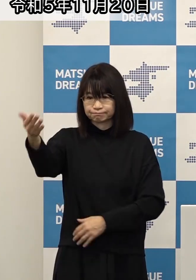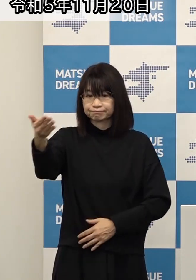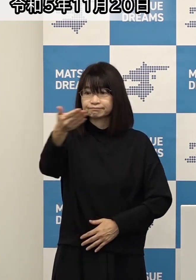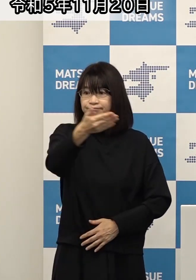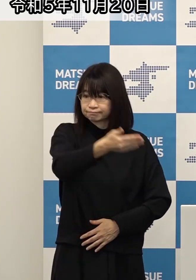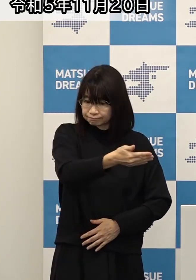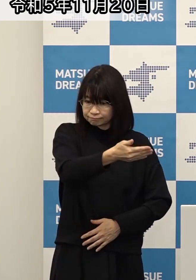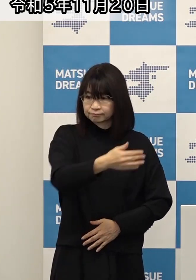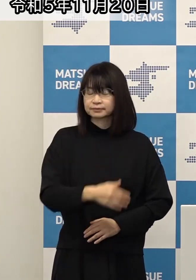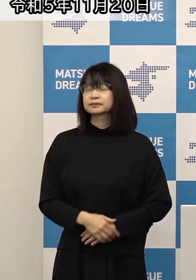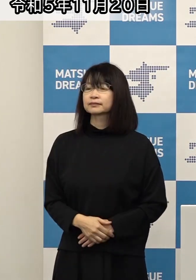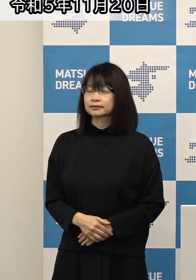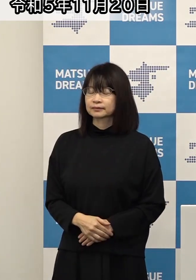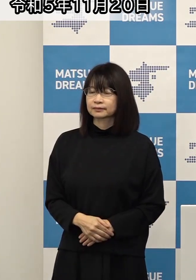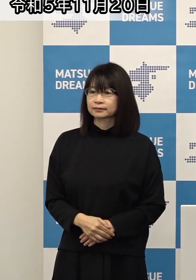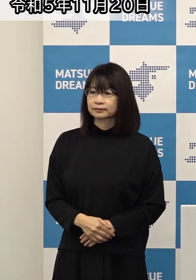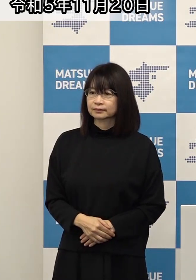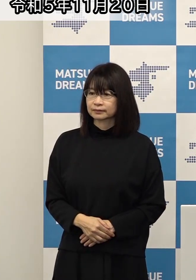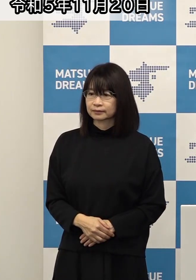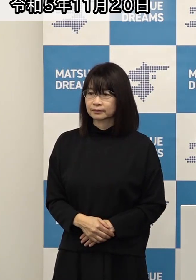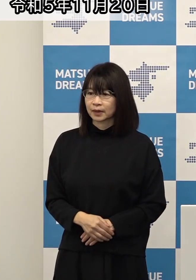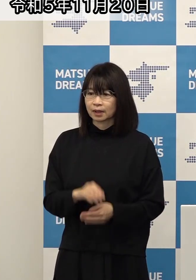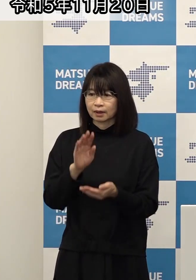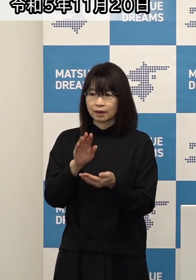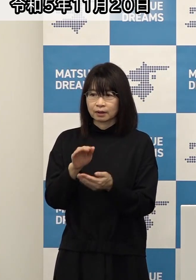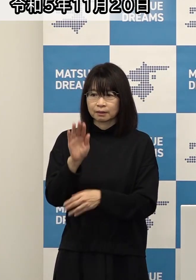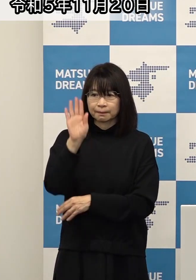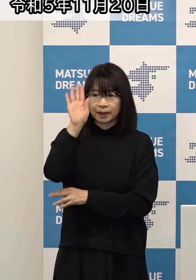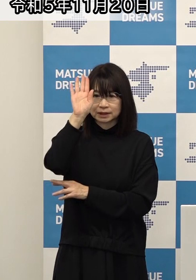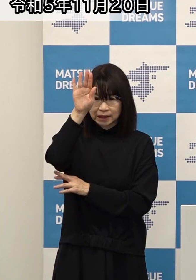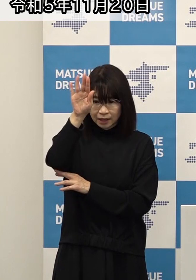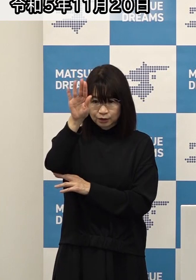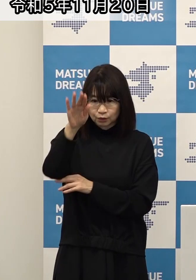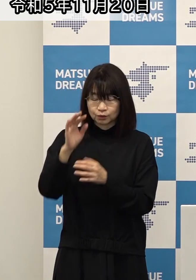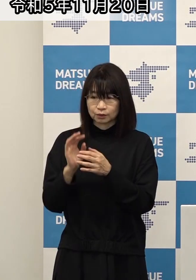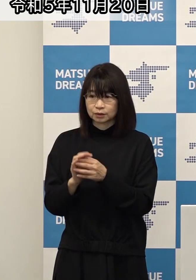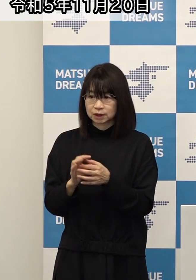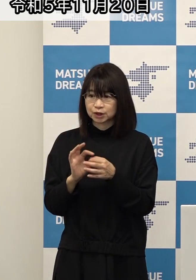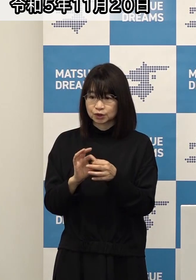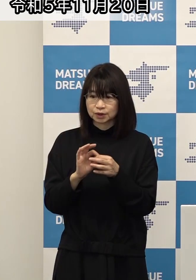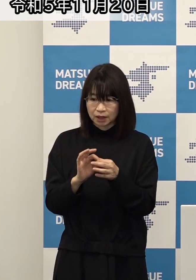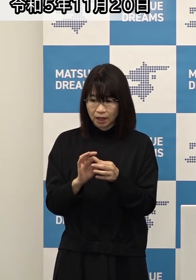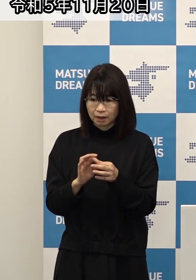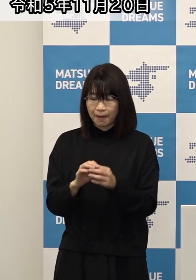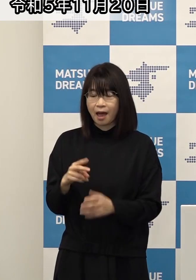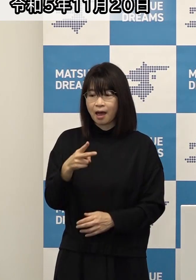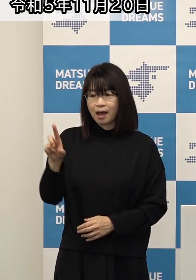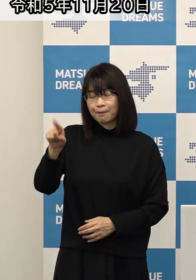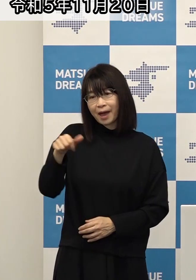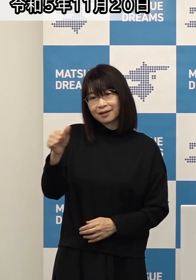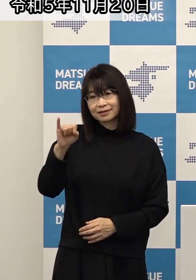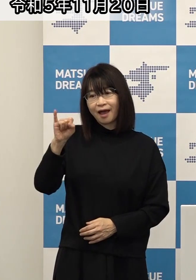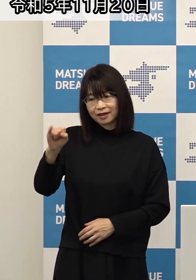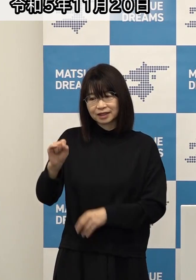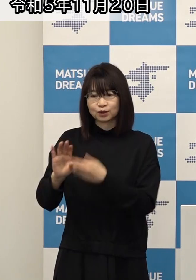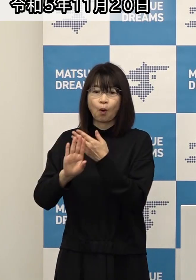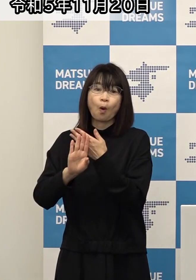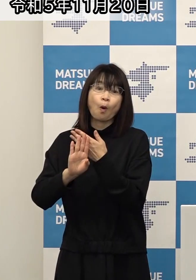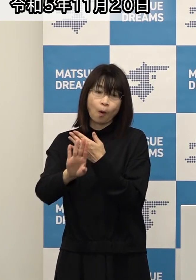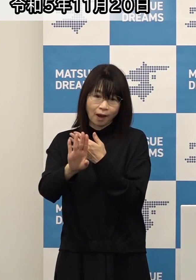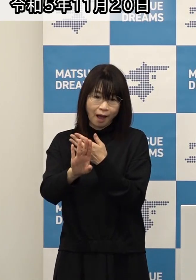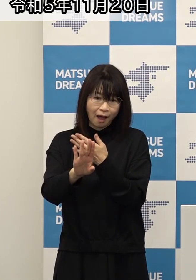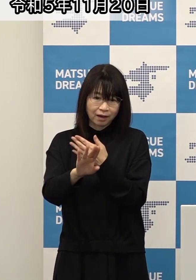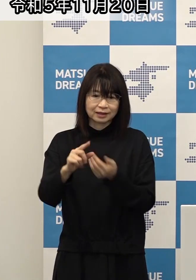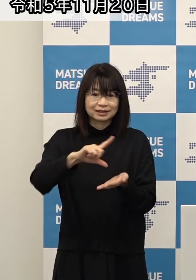今のお話の続きなんですけれども、はい、バンダイナムコさん以外にも、地元の企業に、お金をふるさとに募